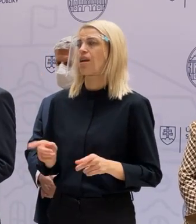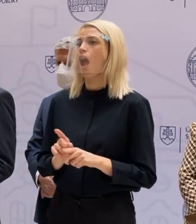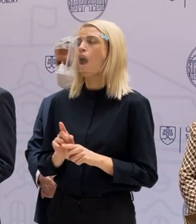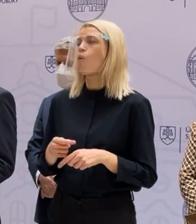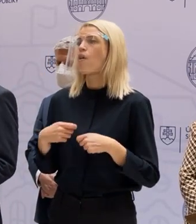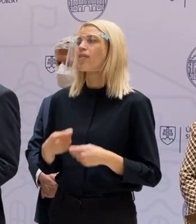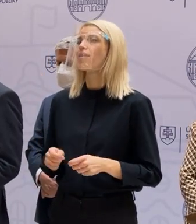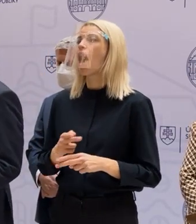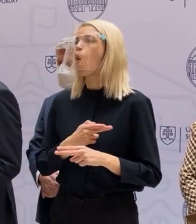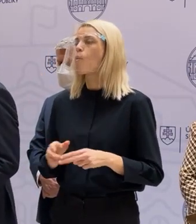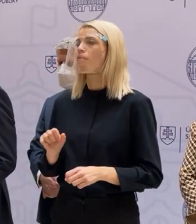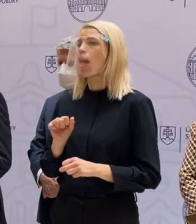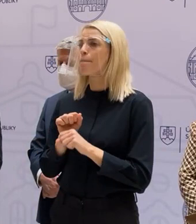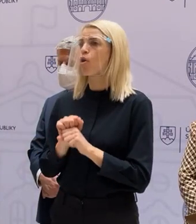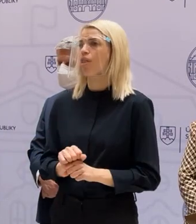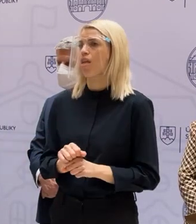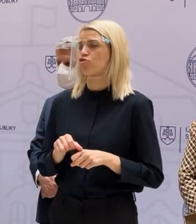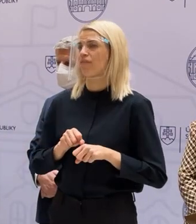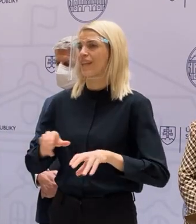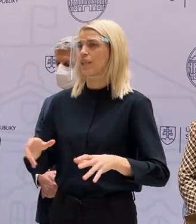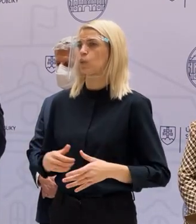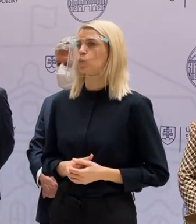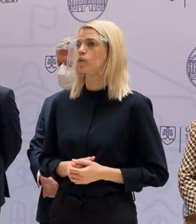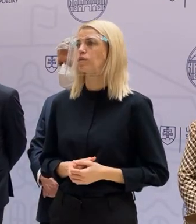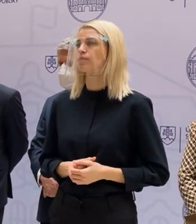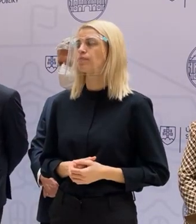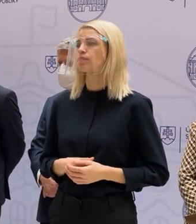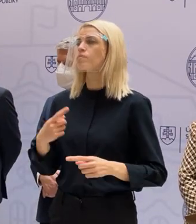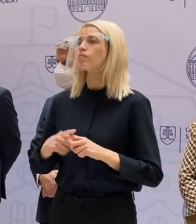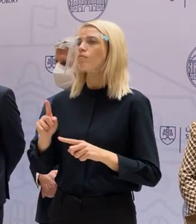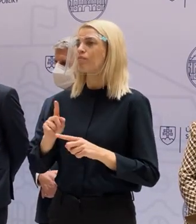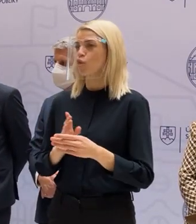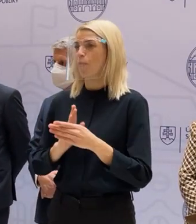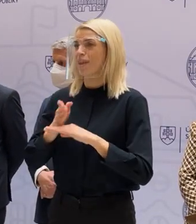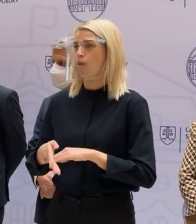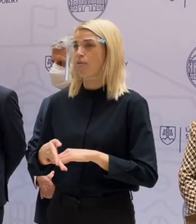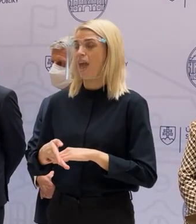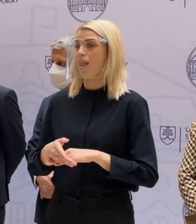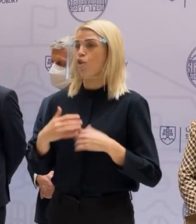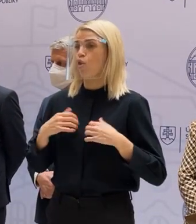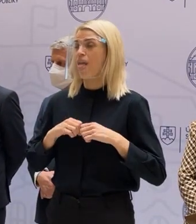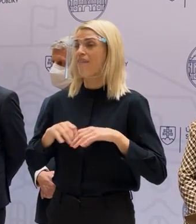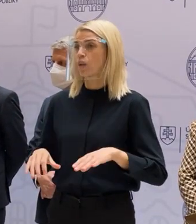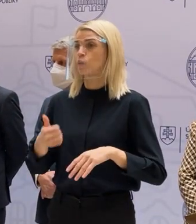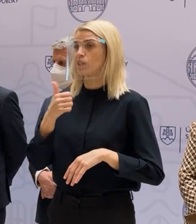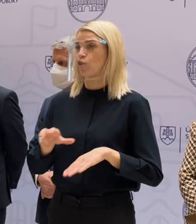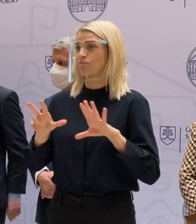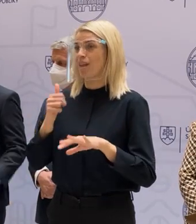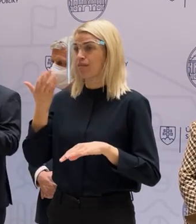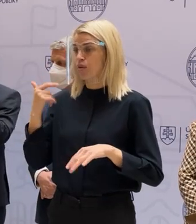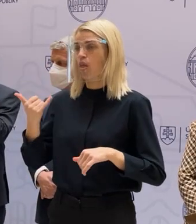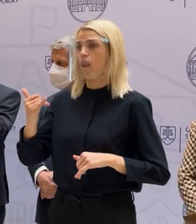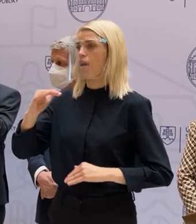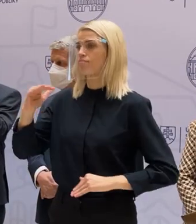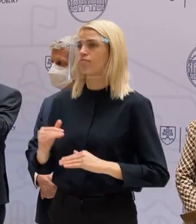potlačiť ten vírus. Čo sa týka toho skracovania pre prekonavších zo 180 dní na 90 dní, neobávate sa, že to v praktickom